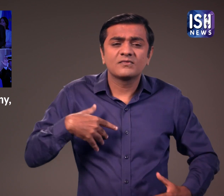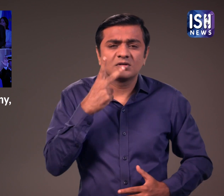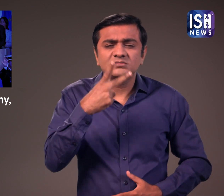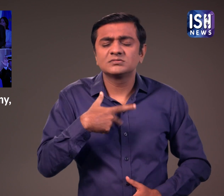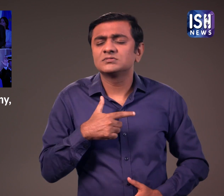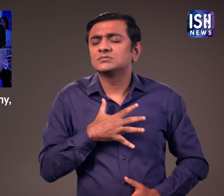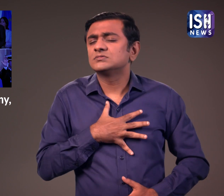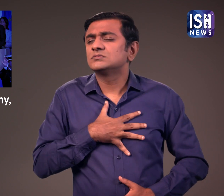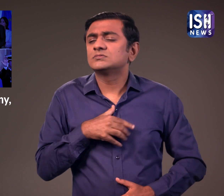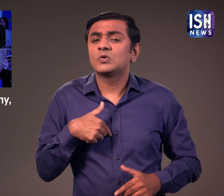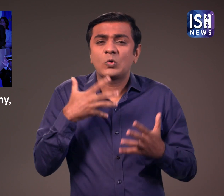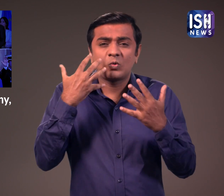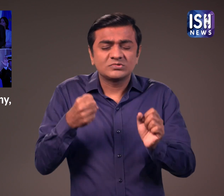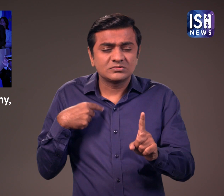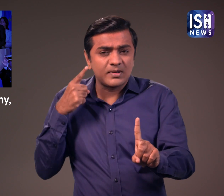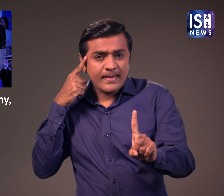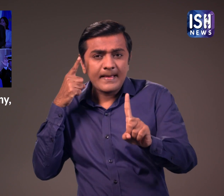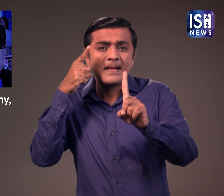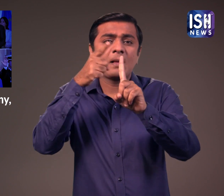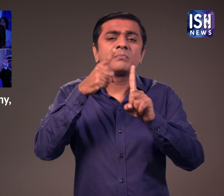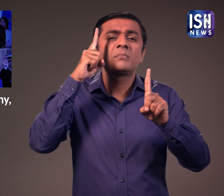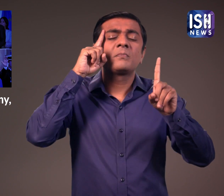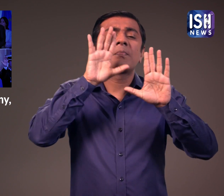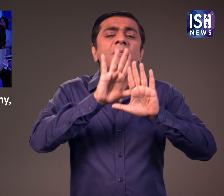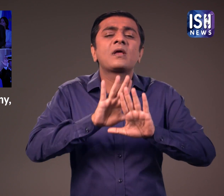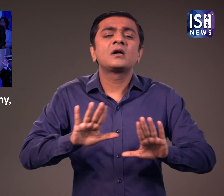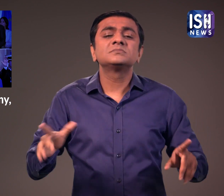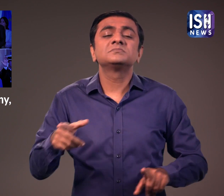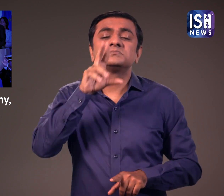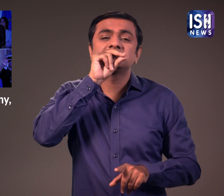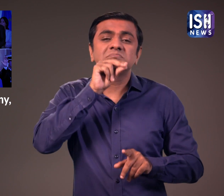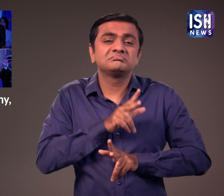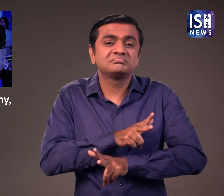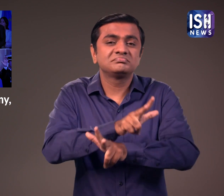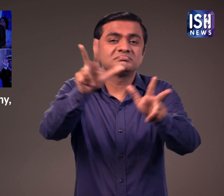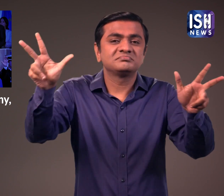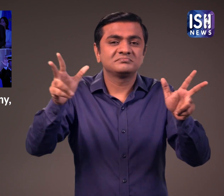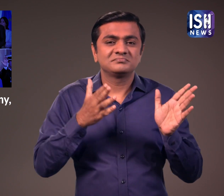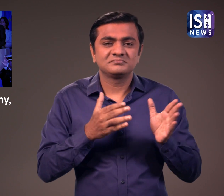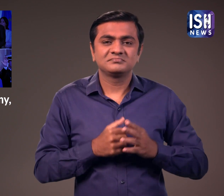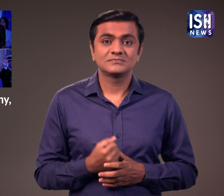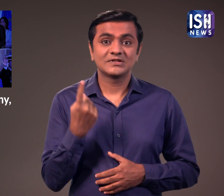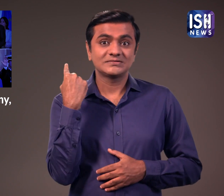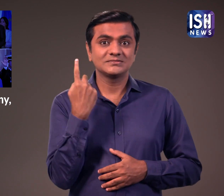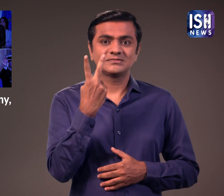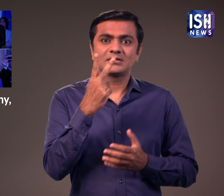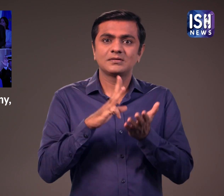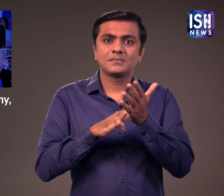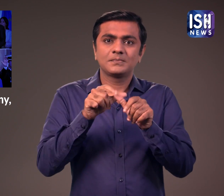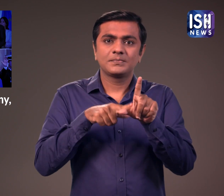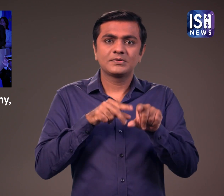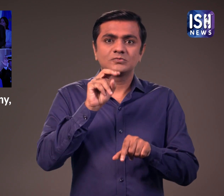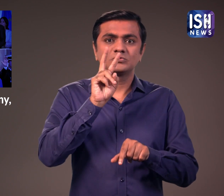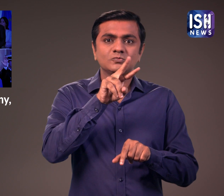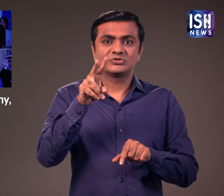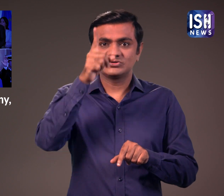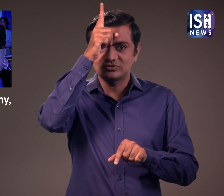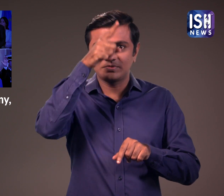यह देखकर दिल दहल जाता है इसलिए मुझे शान्ती पसंद है दो मैं को जर्मनी में बैठक पूरी